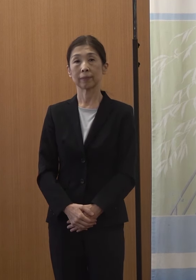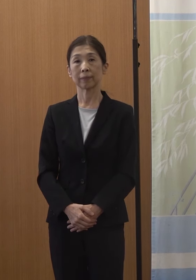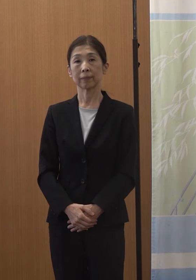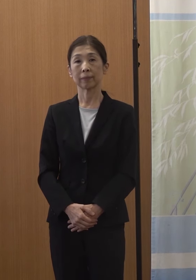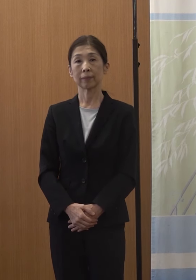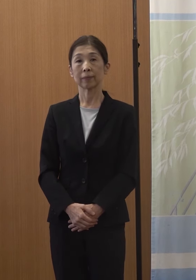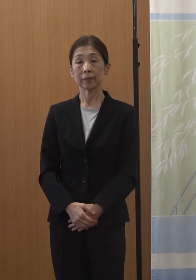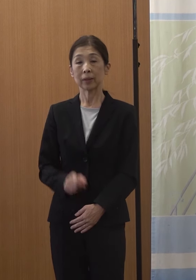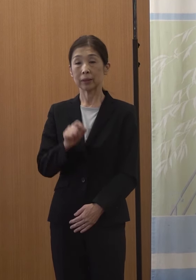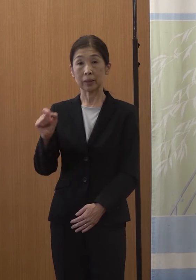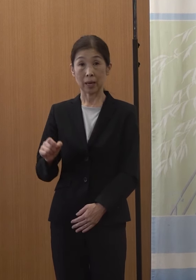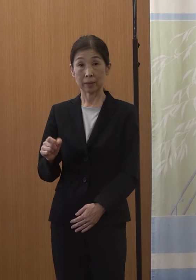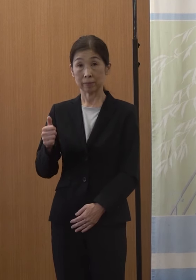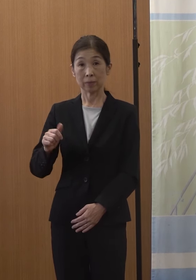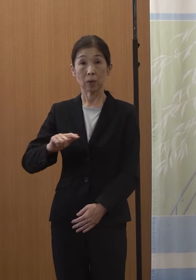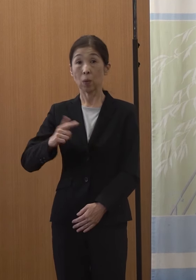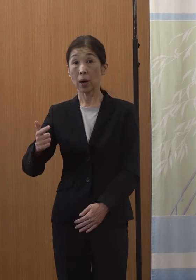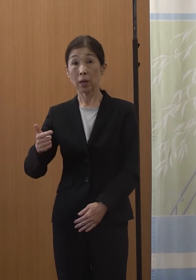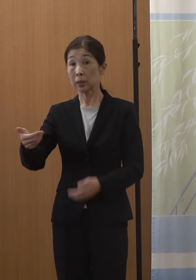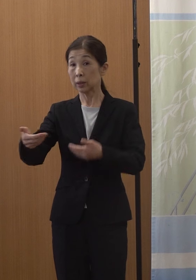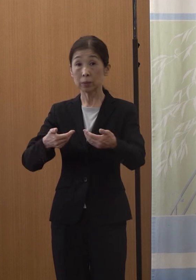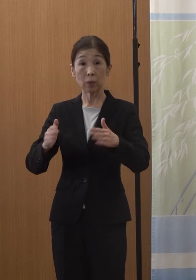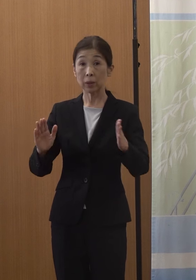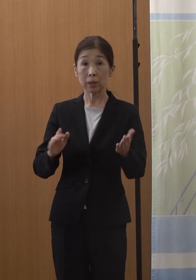その他質問ございますでしょうか。